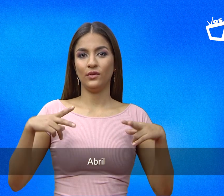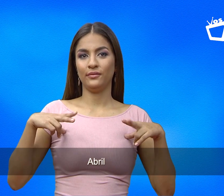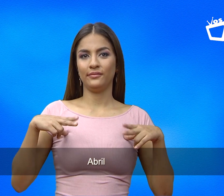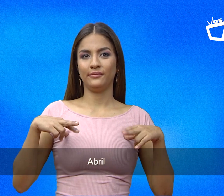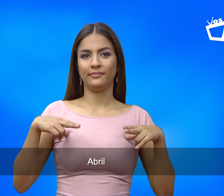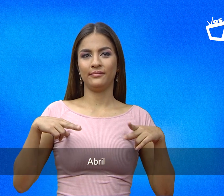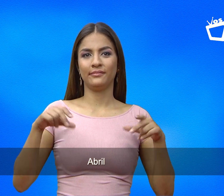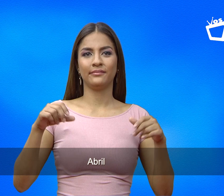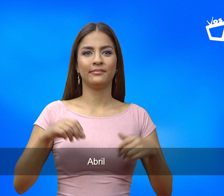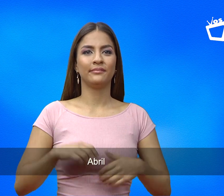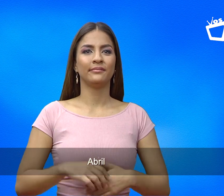abril